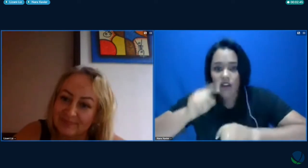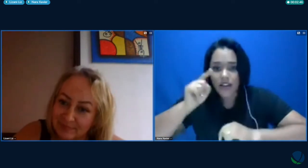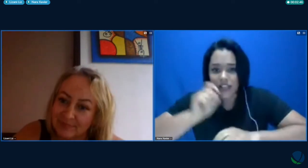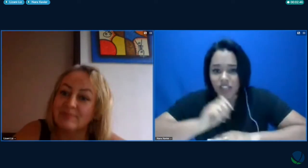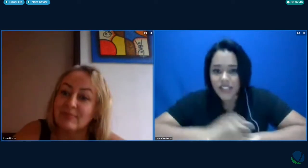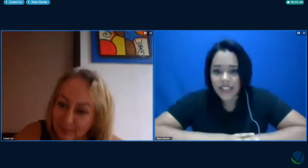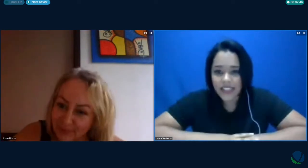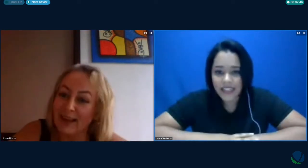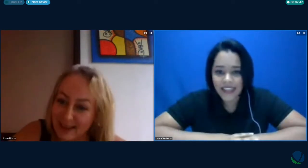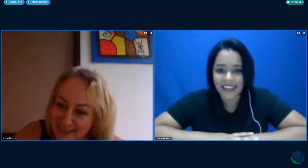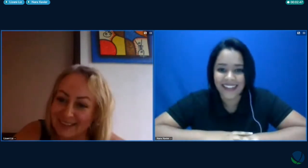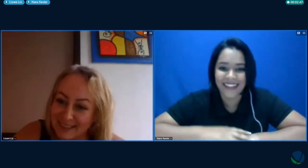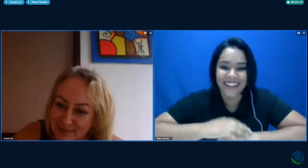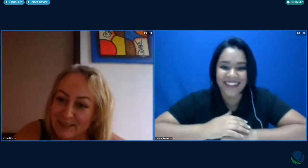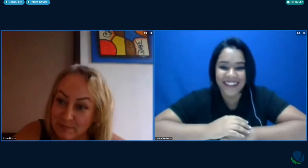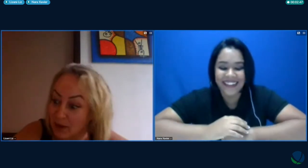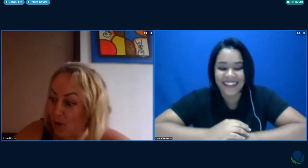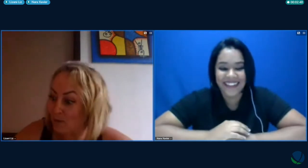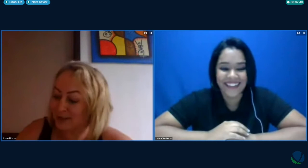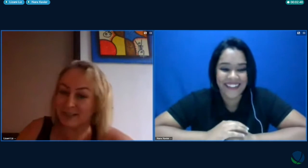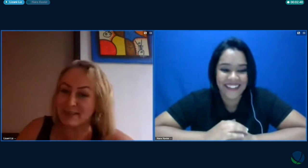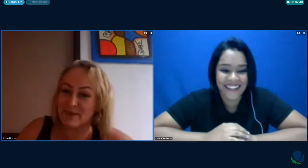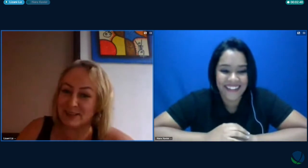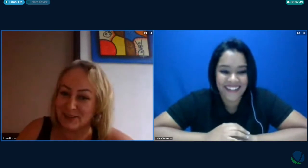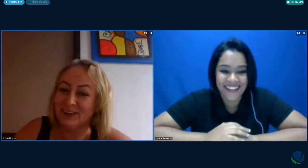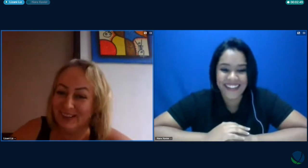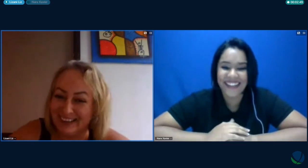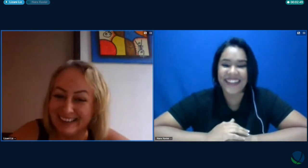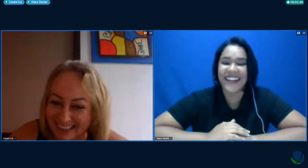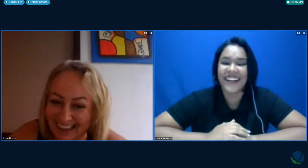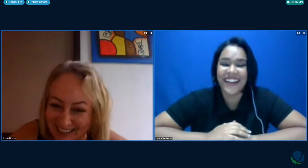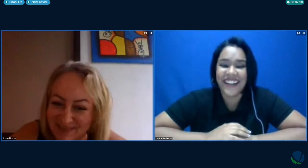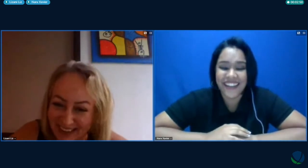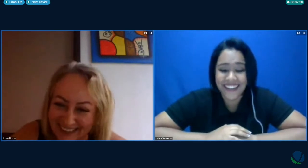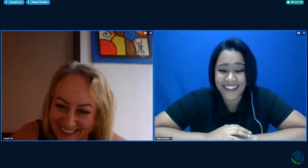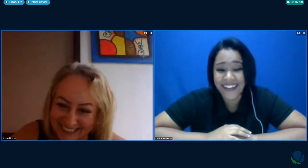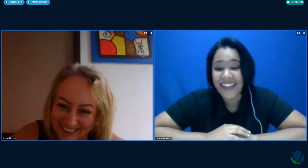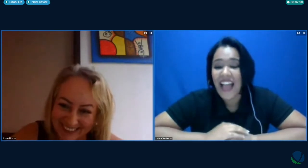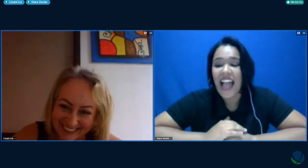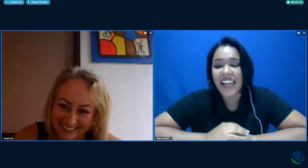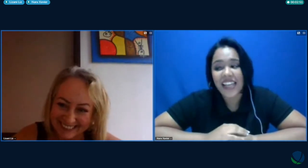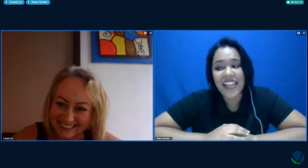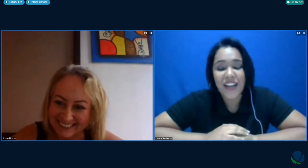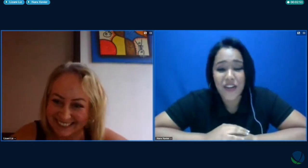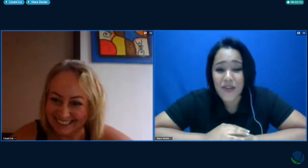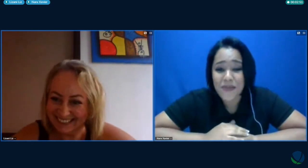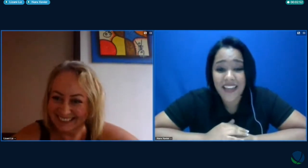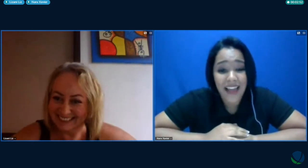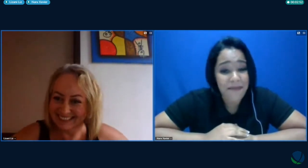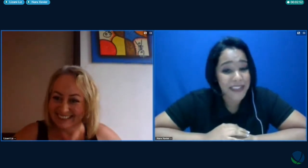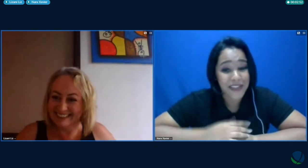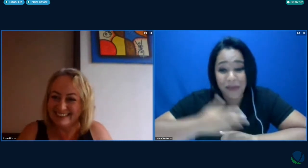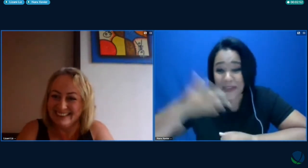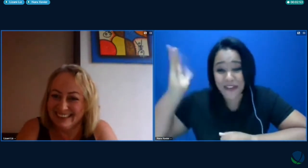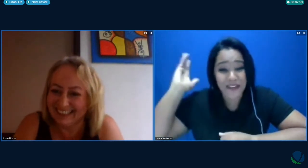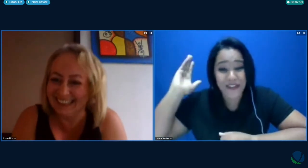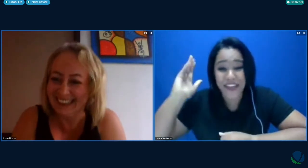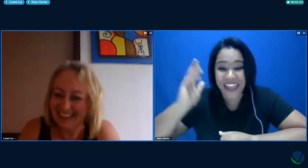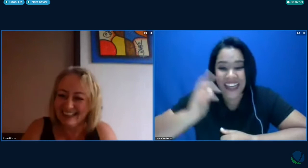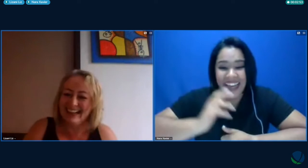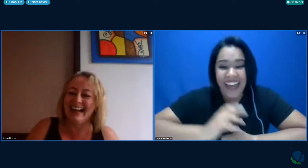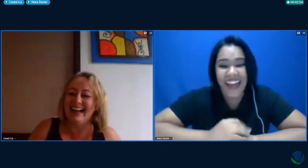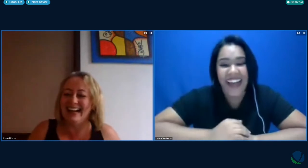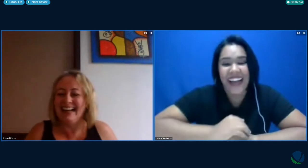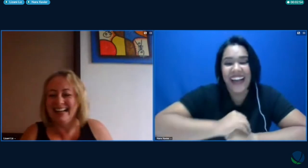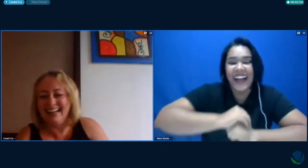Você... Olha, ainda tinha isso aqui. Exatamente. Como que isso aqui passou? Isso mesmo. A lei da economia lá passou, porque eu não